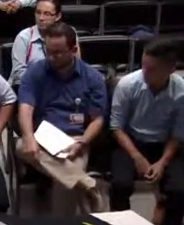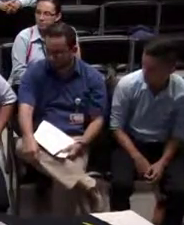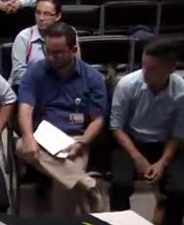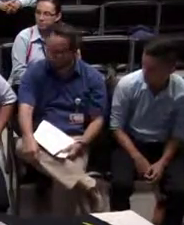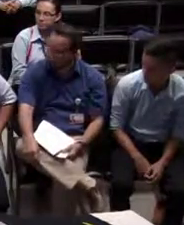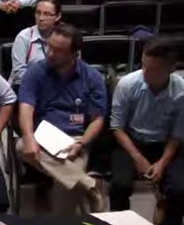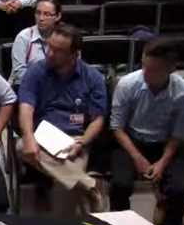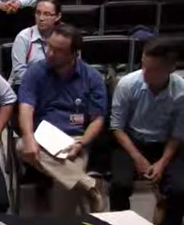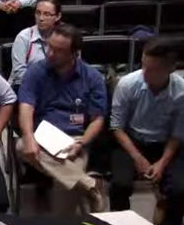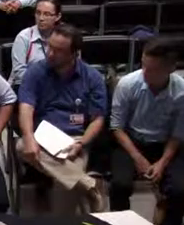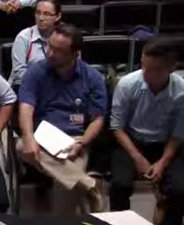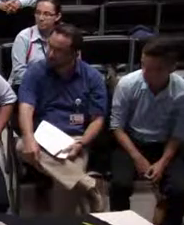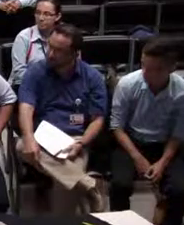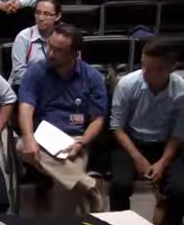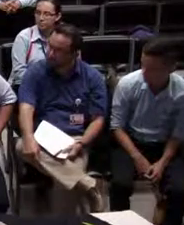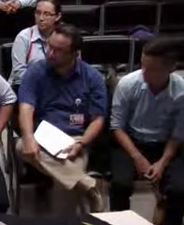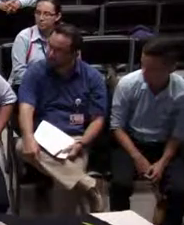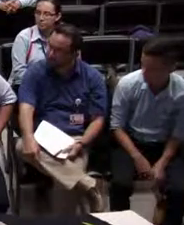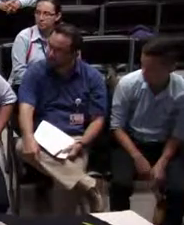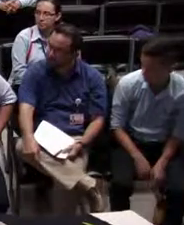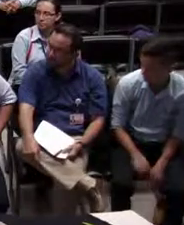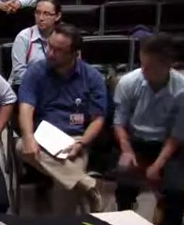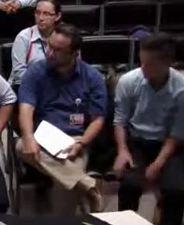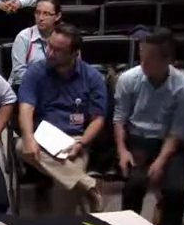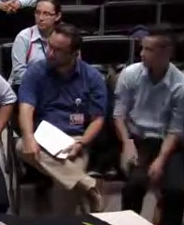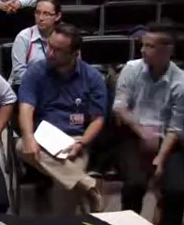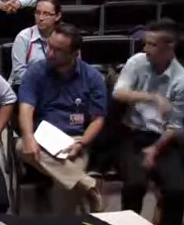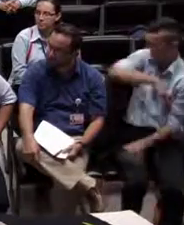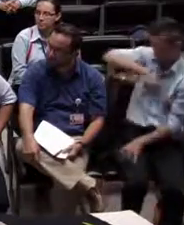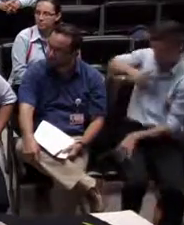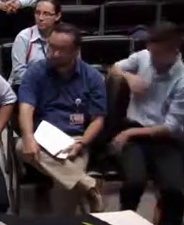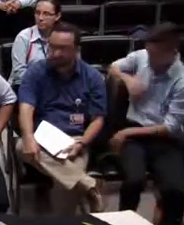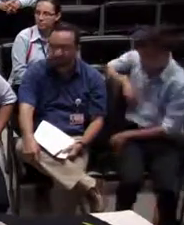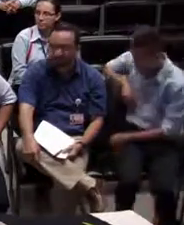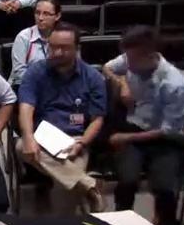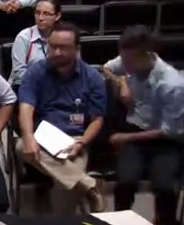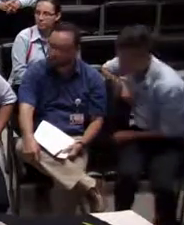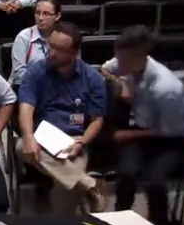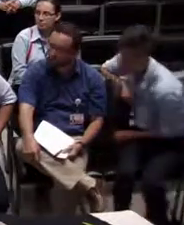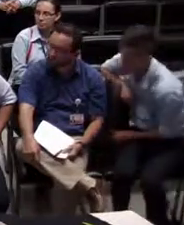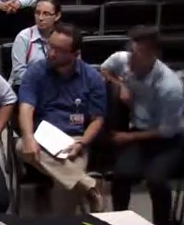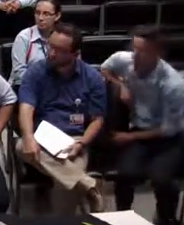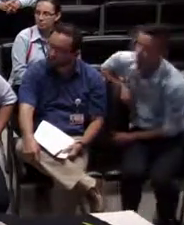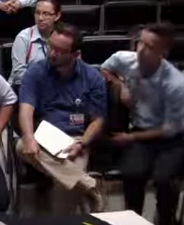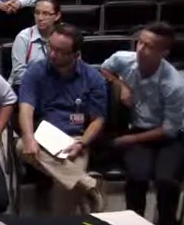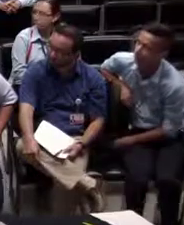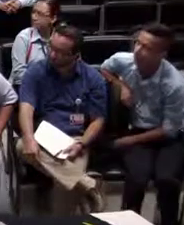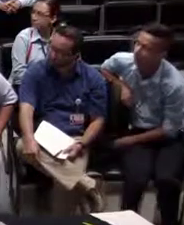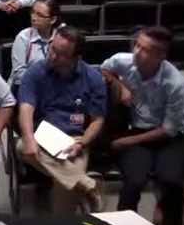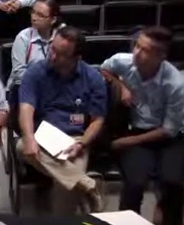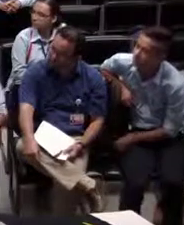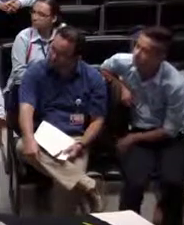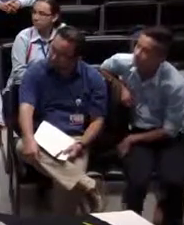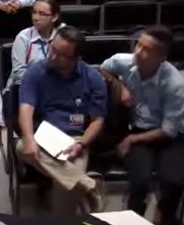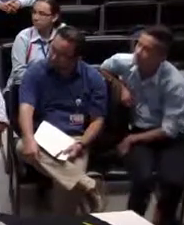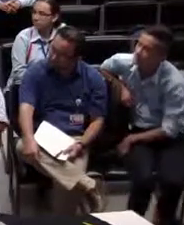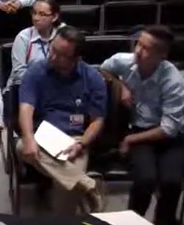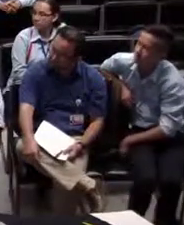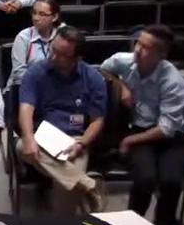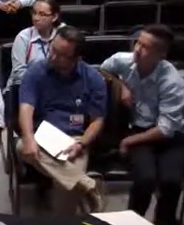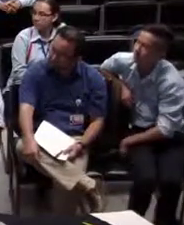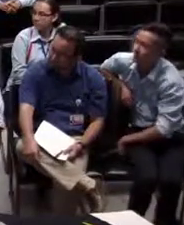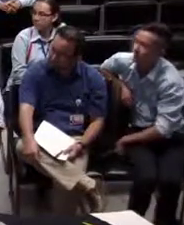Quiero llegar es como a un punto de pronto como las personas pues no sé, algunos se han dado cuenta que en el caso